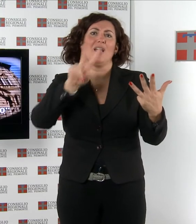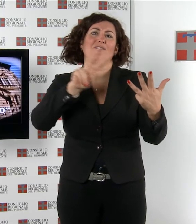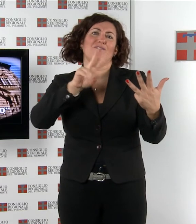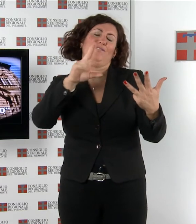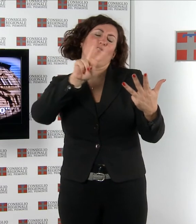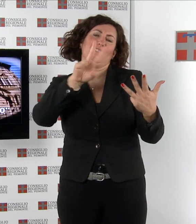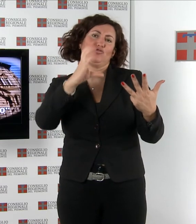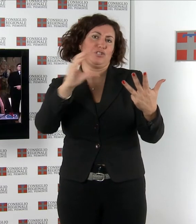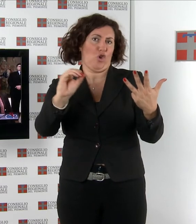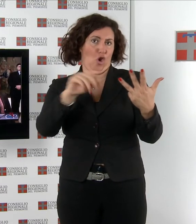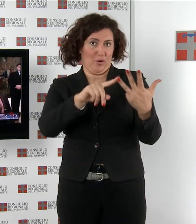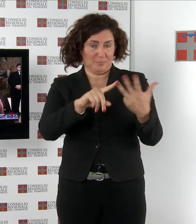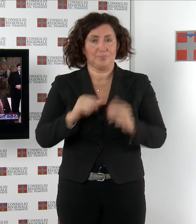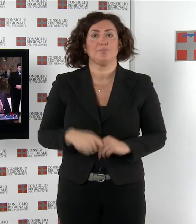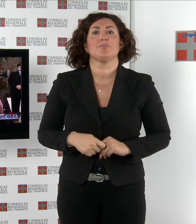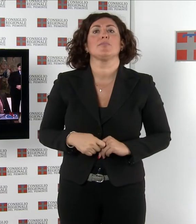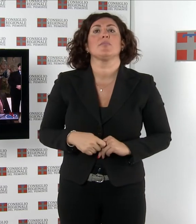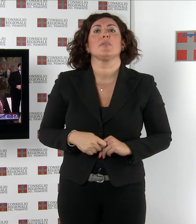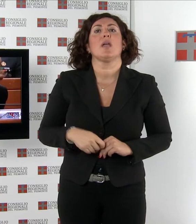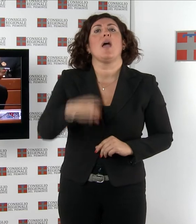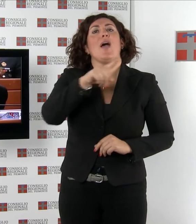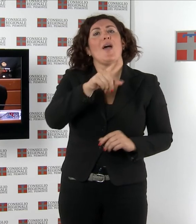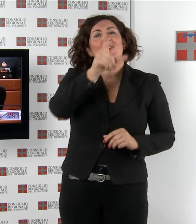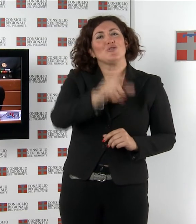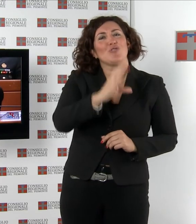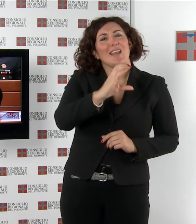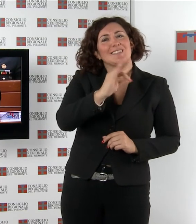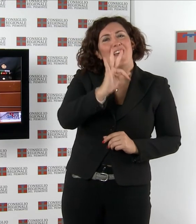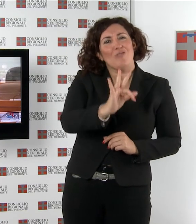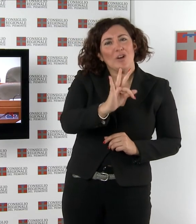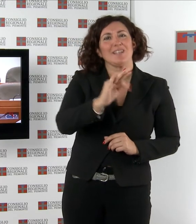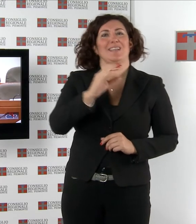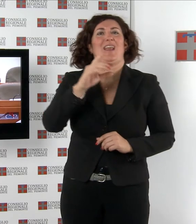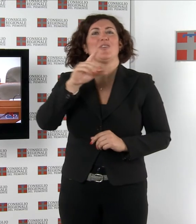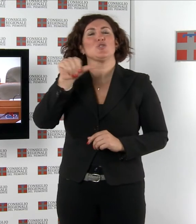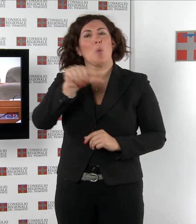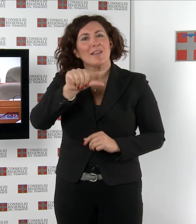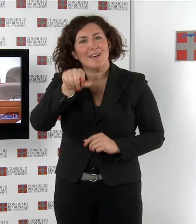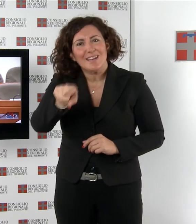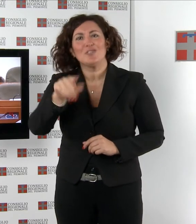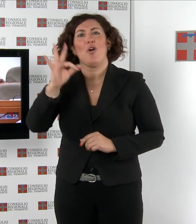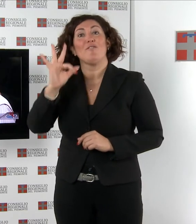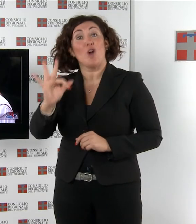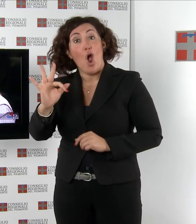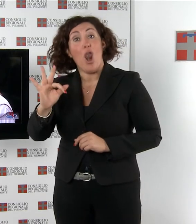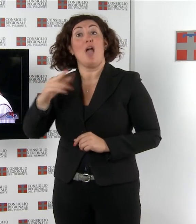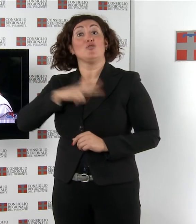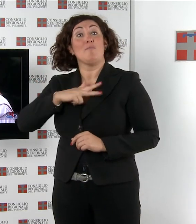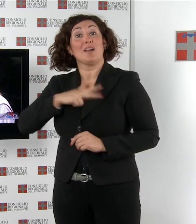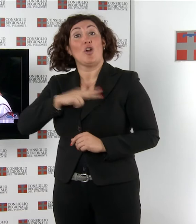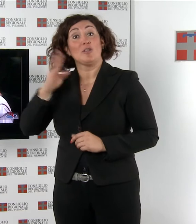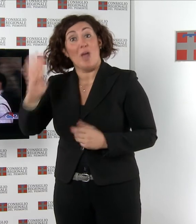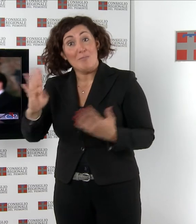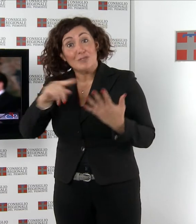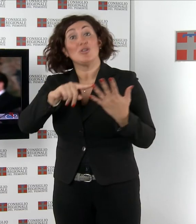Premio Piemontese nel Mondo. Si chiamano Celestina Fortina, Carla Merlone Squatrito, Adriana Cristina Crolla, Don Bartolomeo